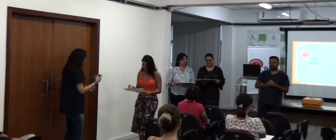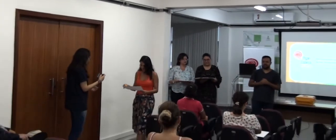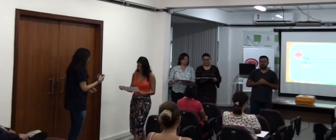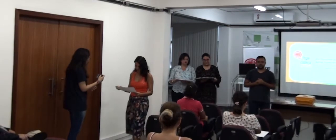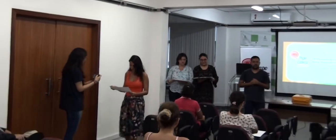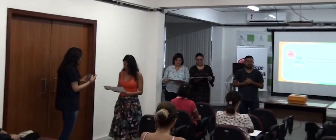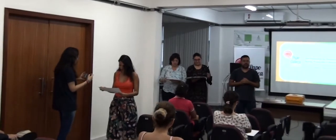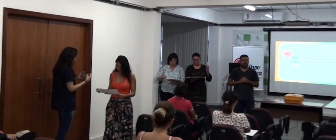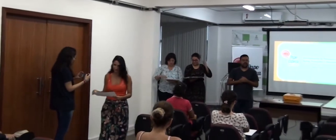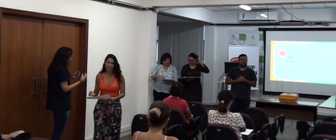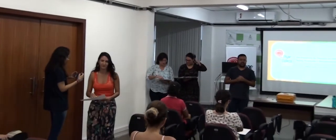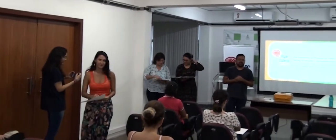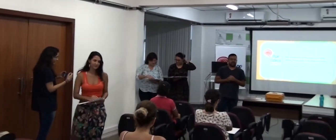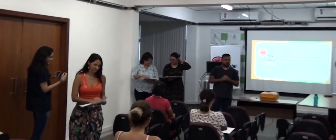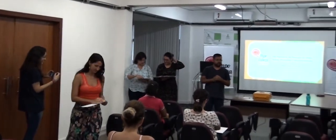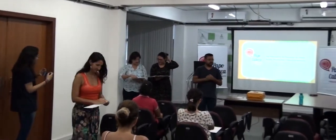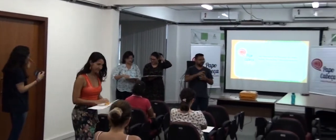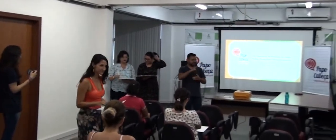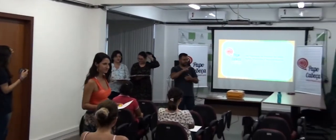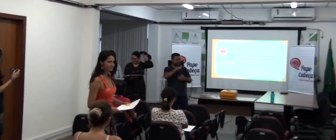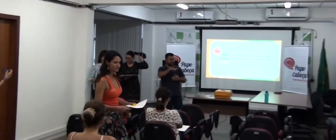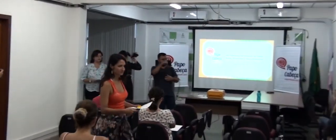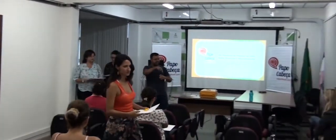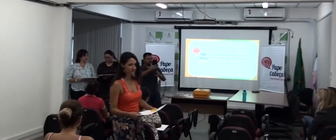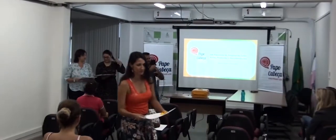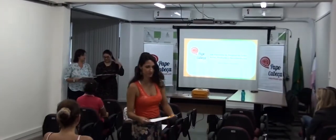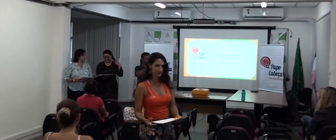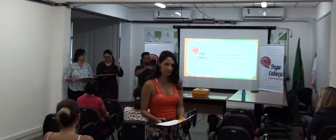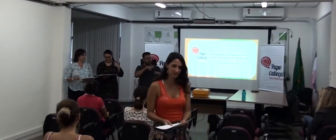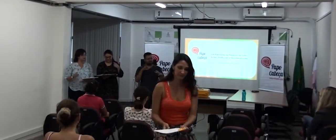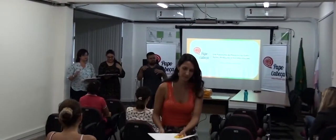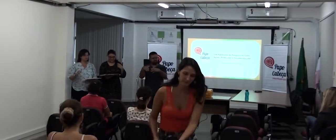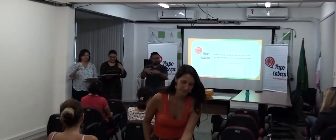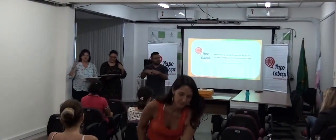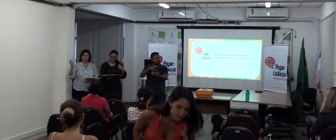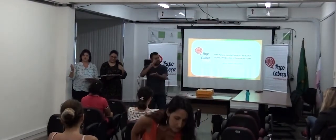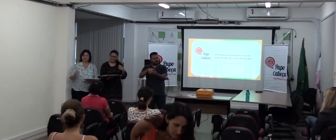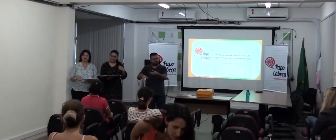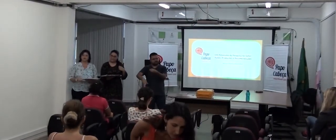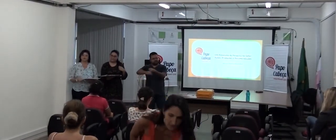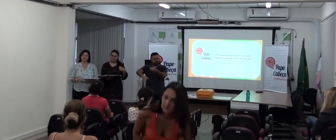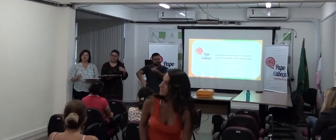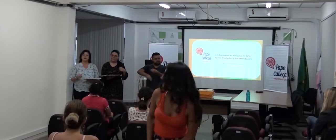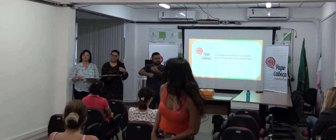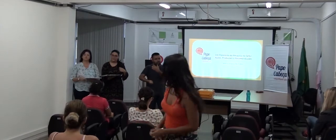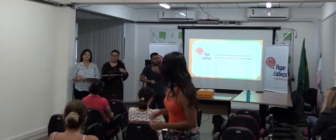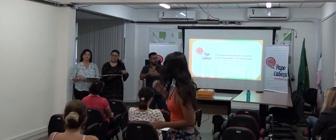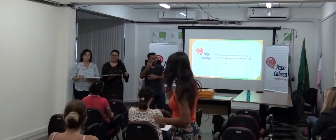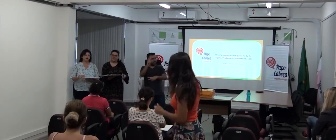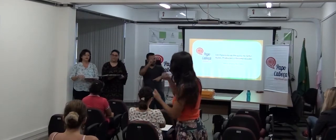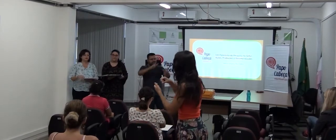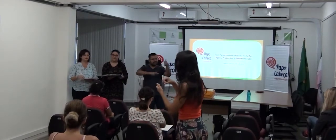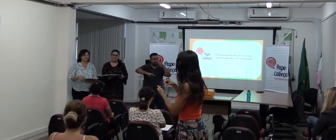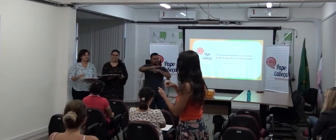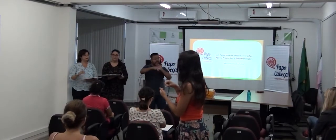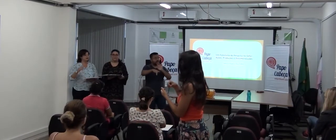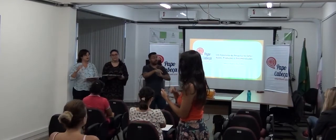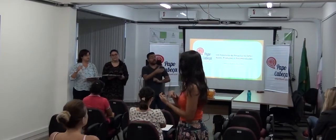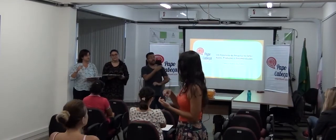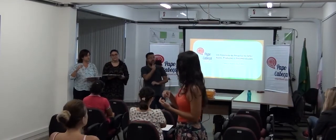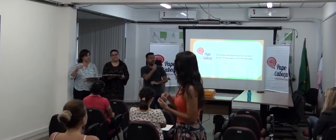E um setor do CEPOL que muito contribuiu, né, para a produção visual do Papo